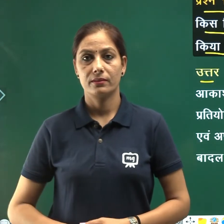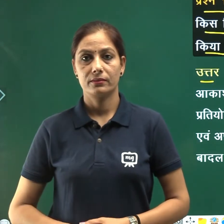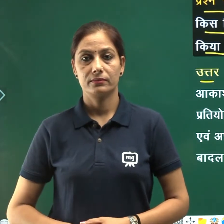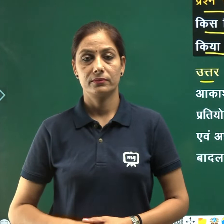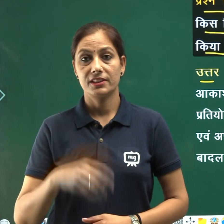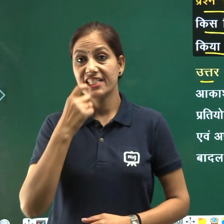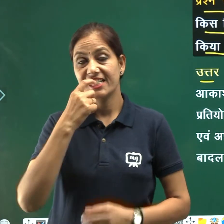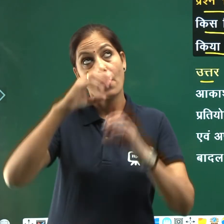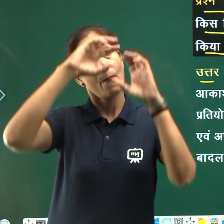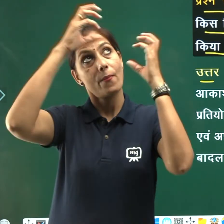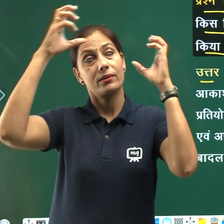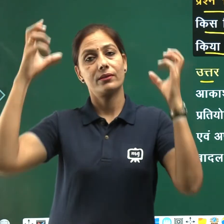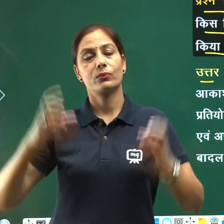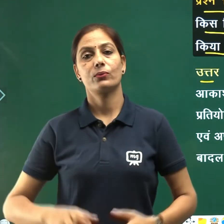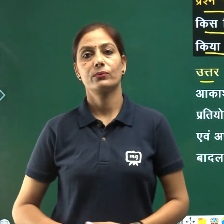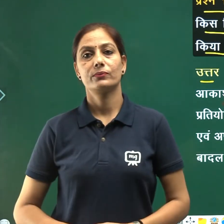बादल को